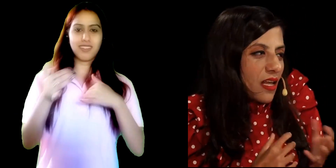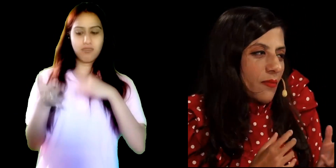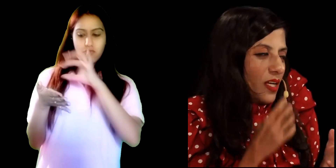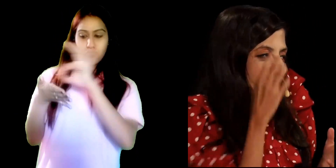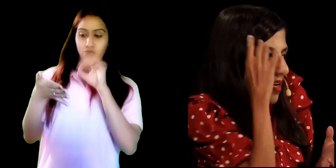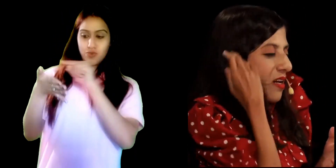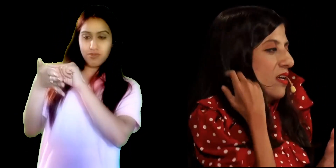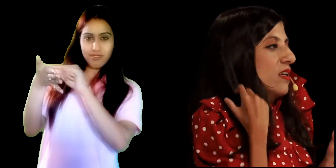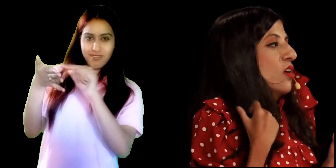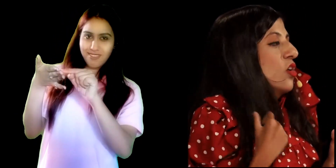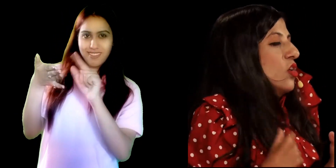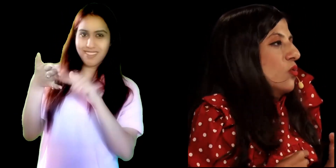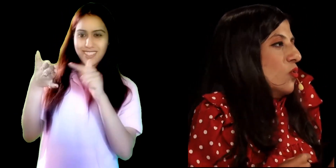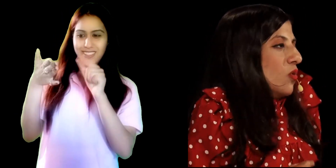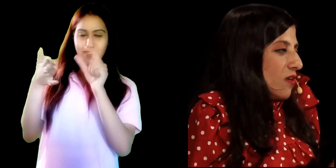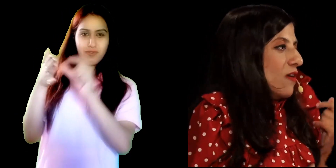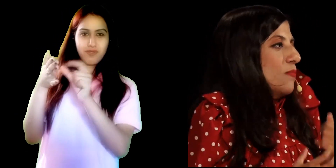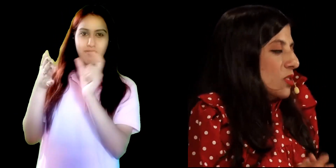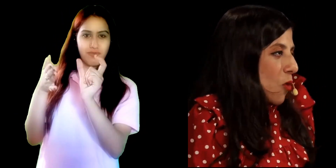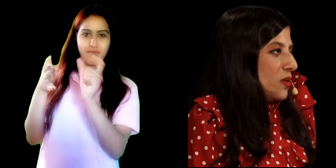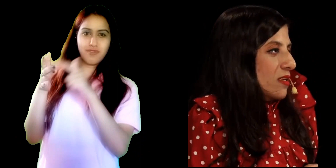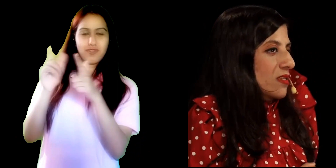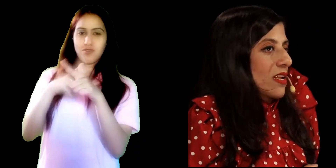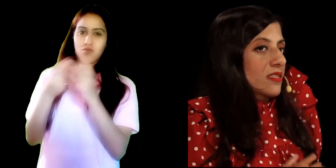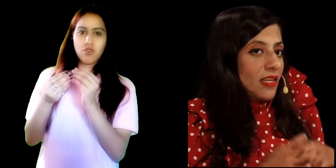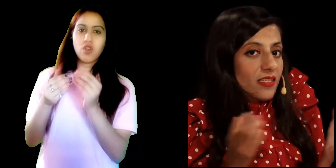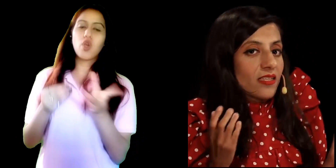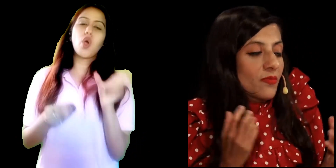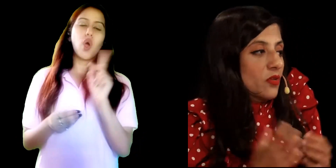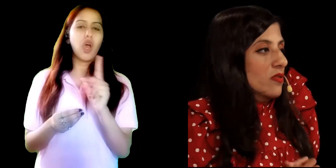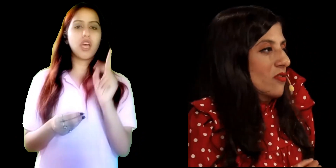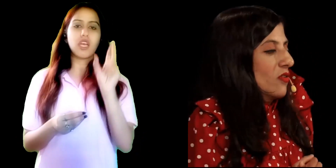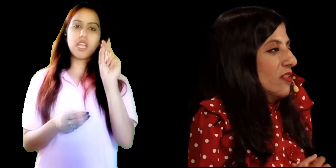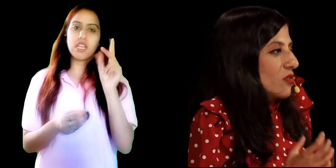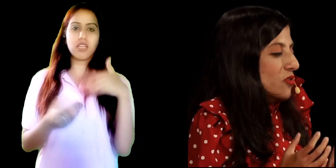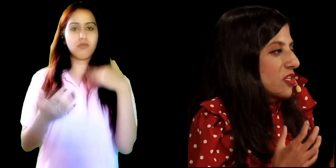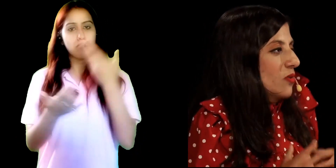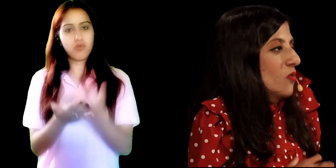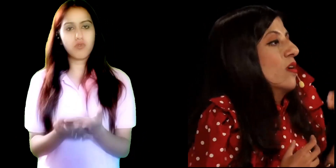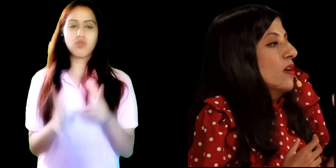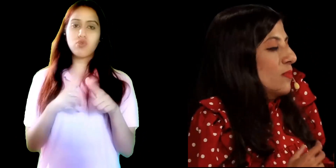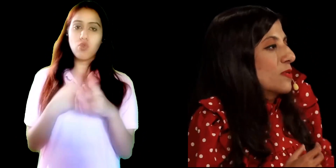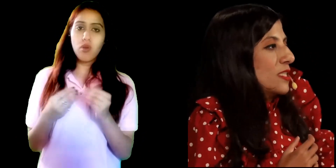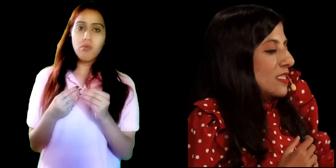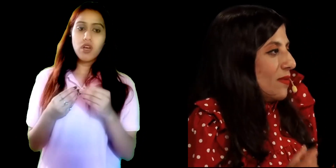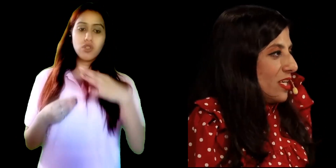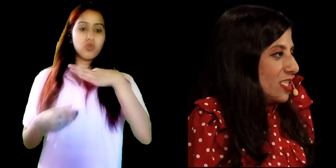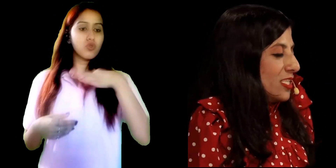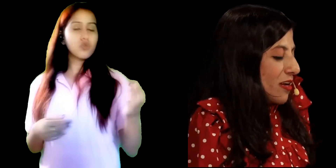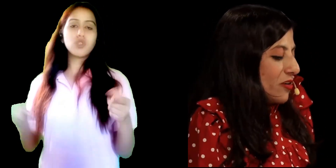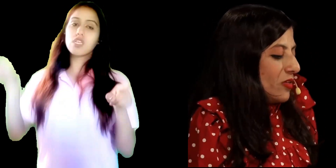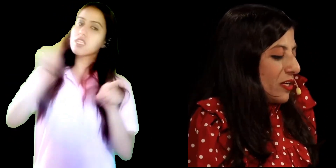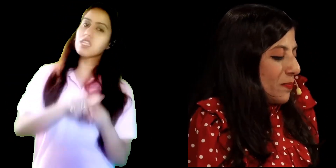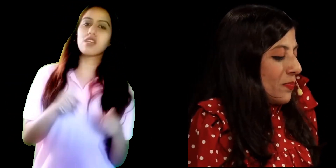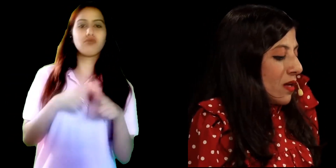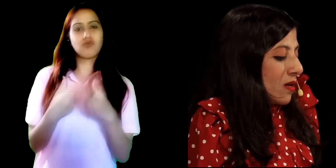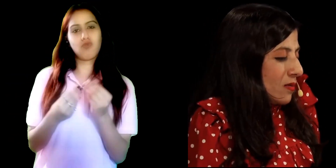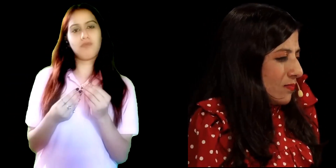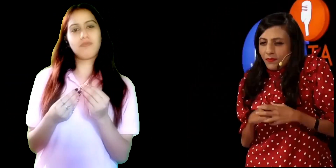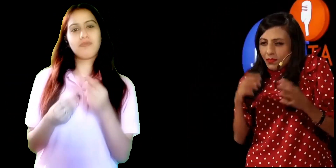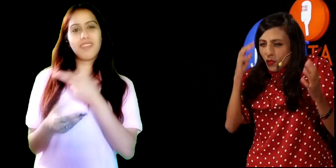केस इतना लंबा जा रहा है तो वापस कॉर्पोरेट सेक्टर चले जाते हैं, बिकॉज इंडियन जुडिशरी में तो 25-25 साल भी एक चीज़ चल रही होती